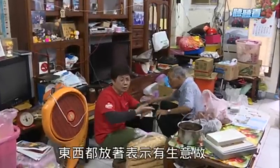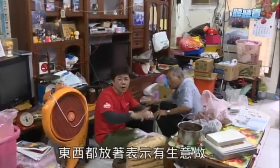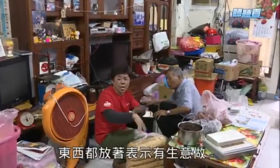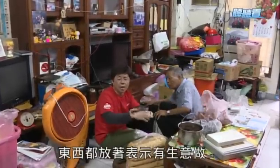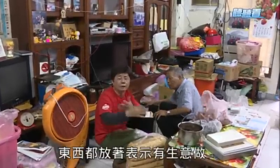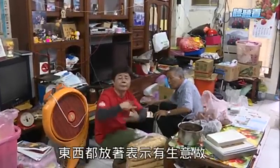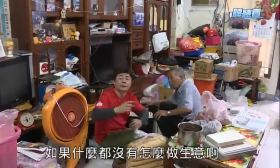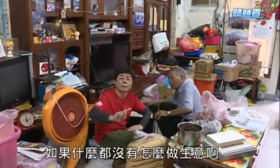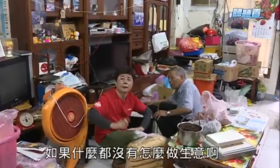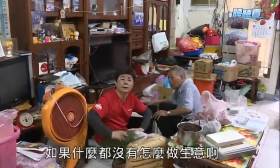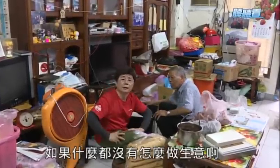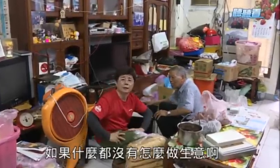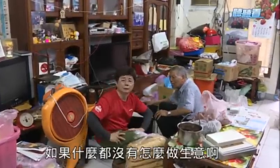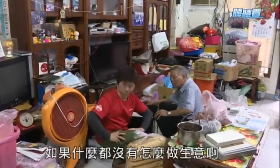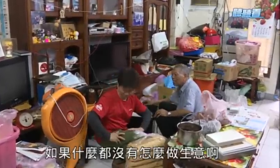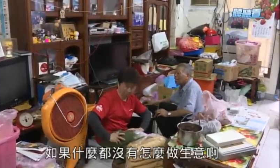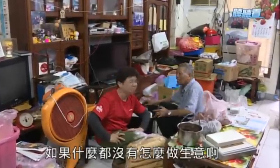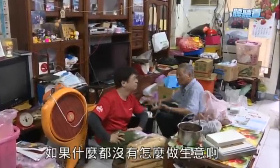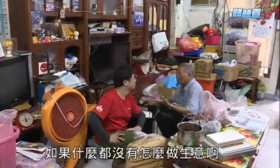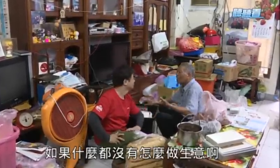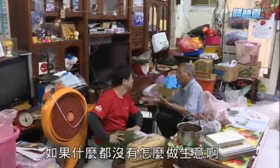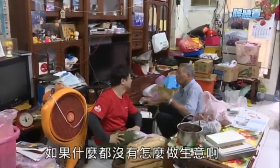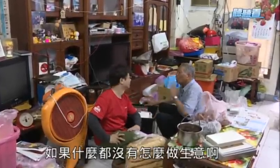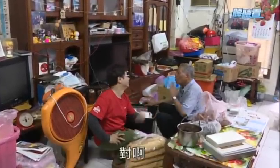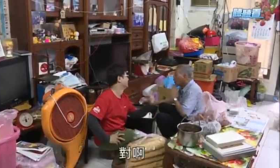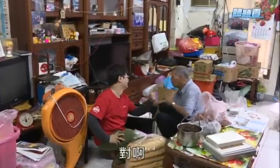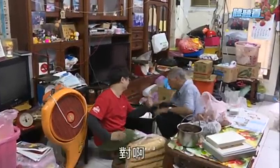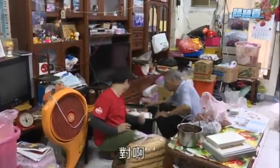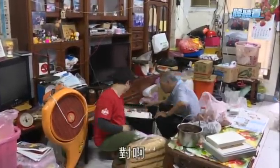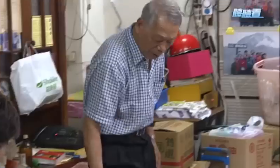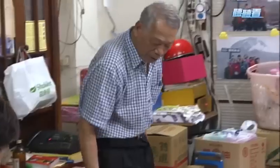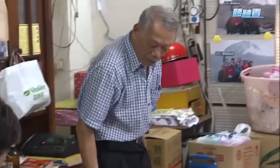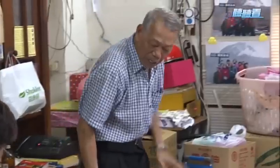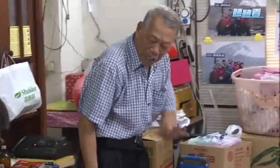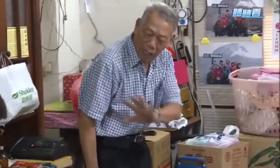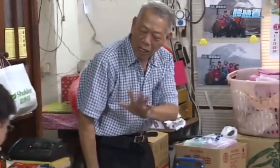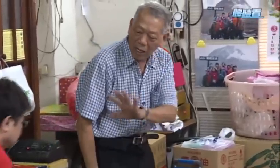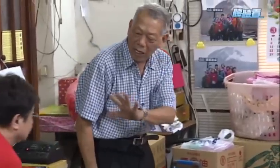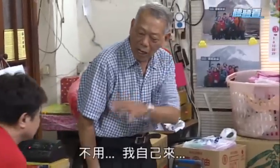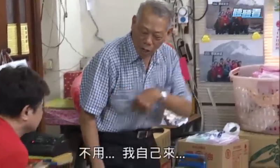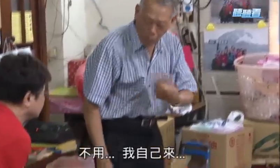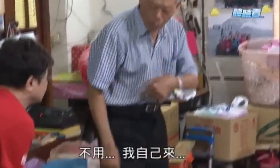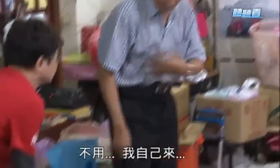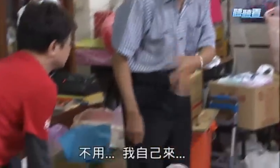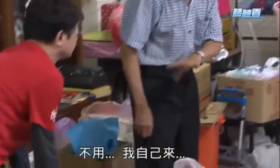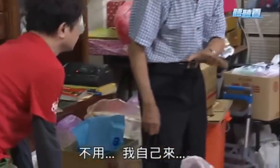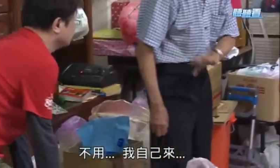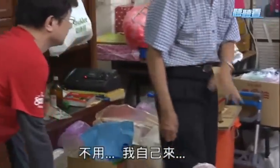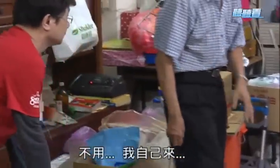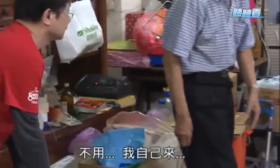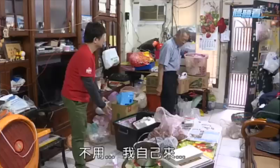生意做。如果什么都没有，怎么做生意啊？哎，对呀。哎，不用不用，我自己来，自己来啊。